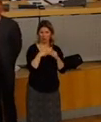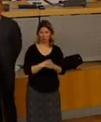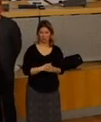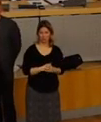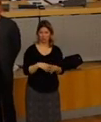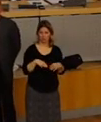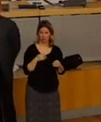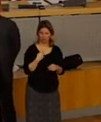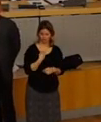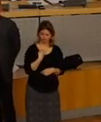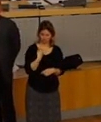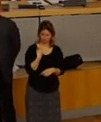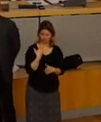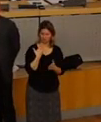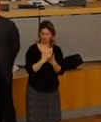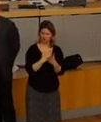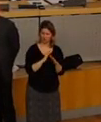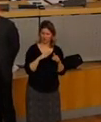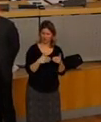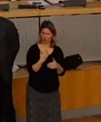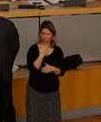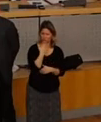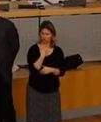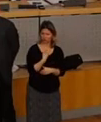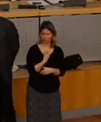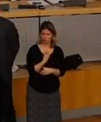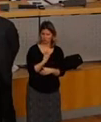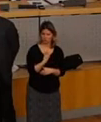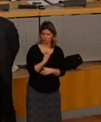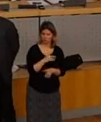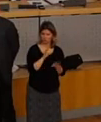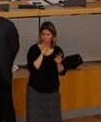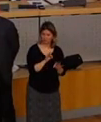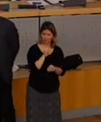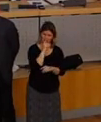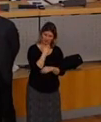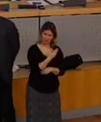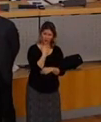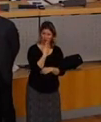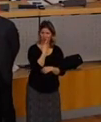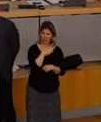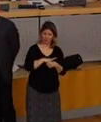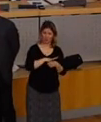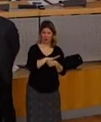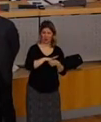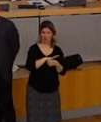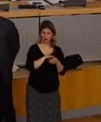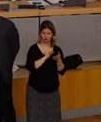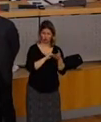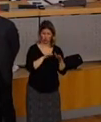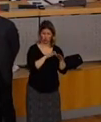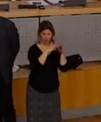auch stand war um eine mauer ganz einfach das war der einzigste bereich diese schule wo es